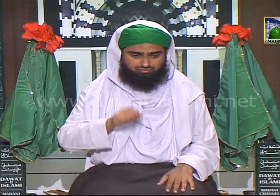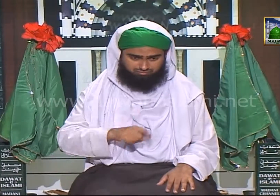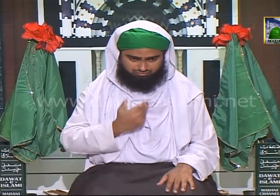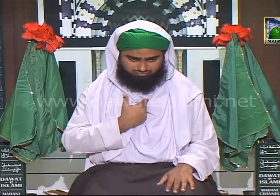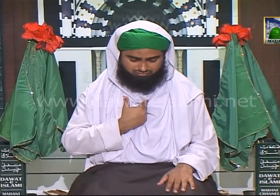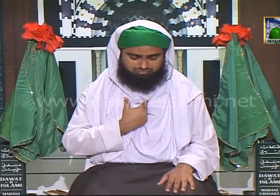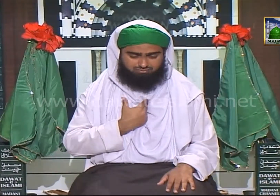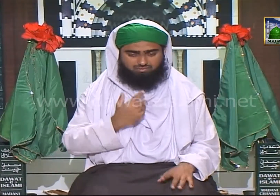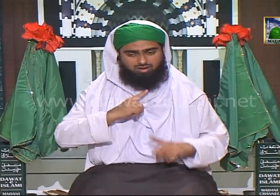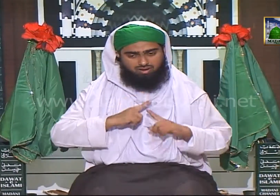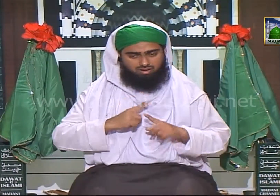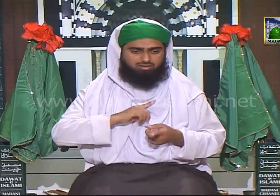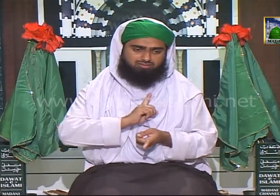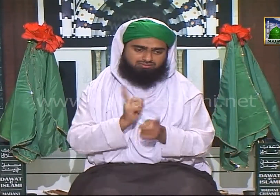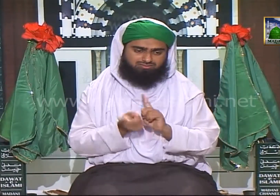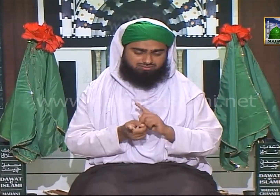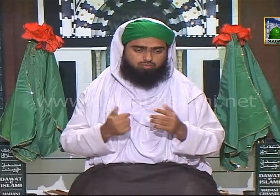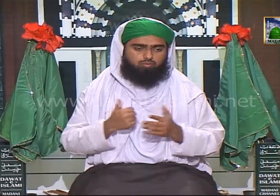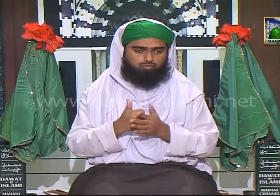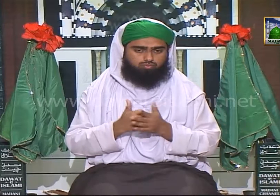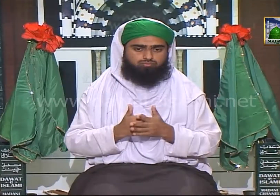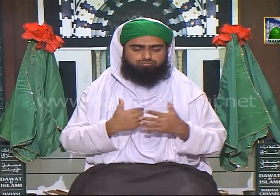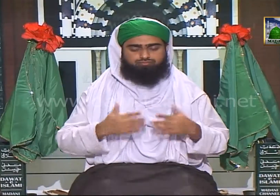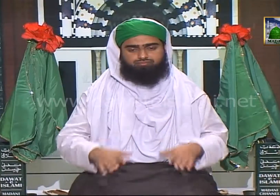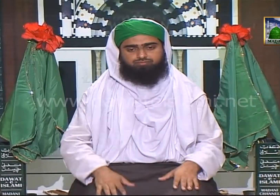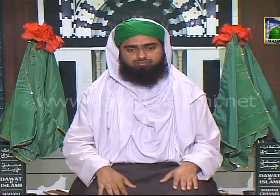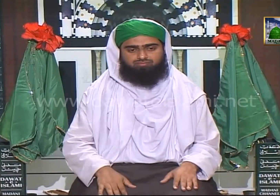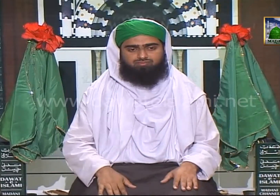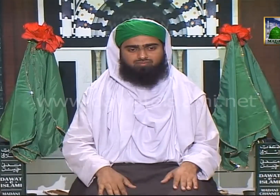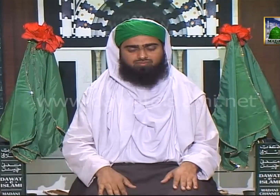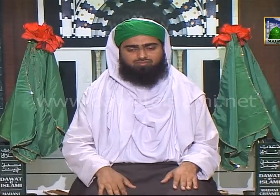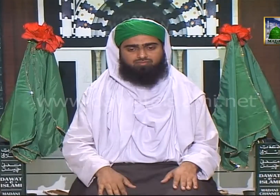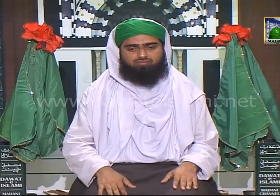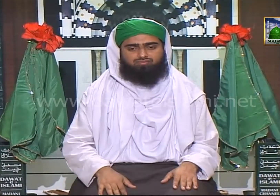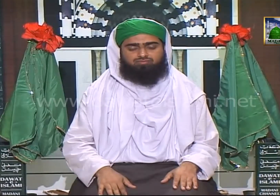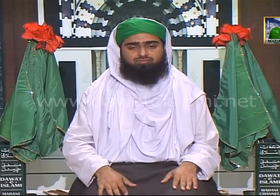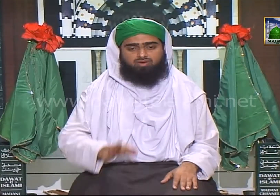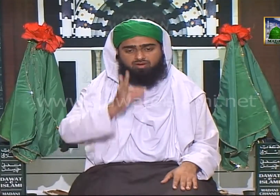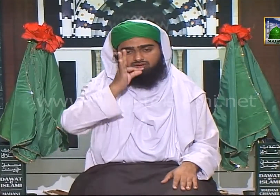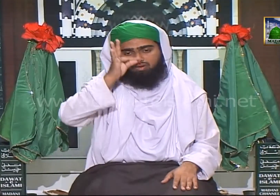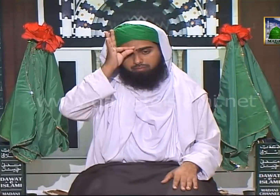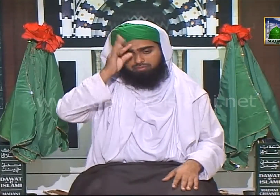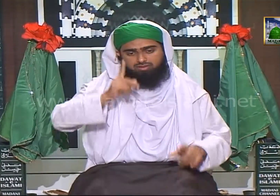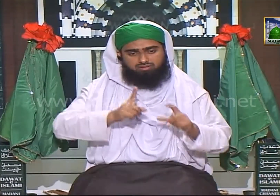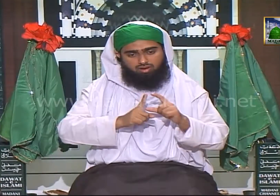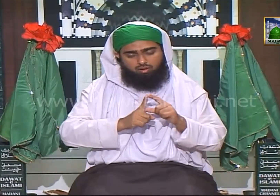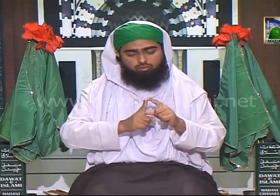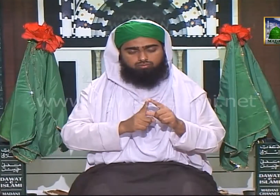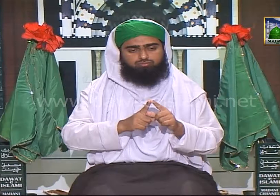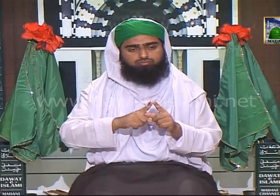ہے, اگر ہے تو رنجیدہ ہو, نہیں تو نہیں, کوئی بات نہیں, غلط فہمی ہے, ٹھیک, بڑا وسیع ظرف. تو داؤد علیہ السلام اپنی معلومات